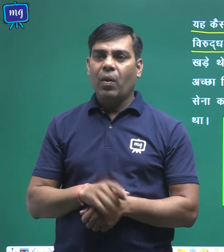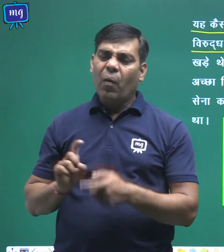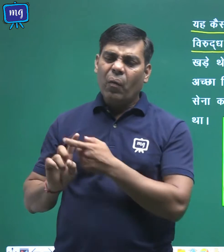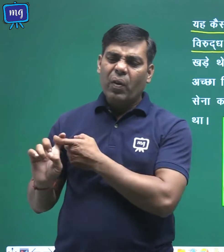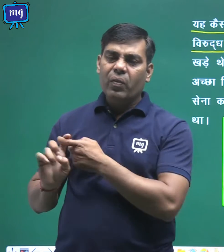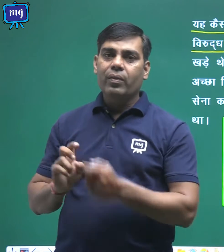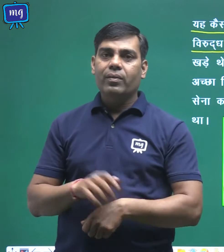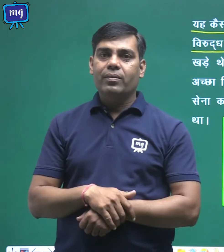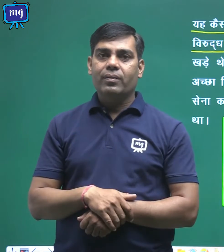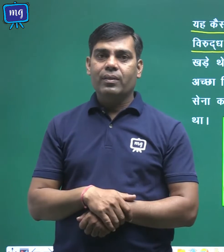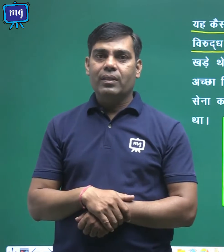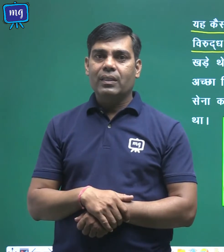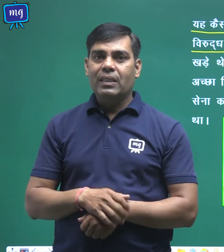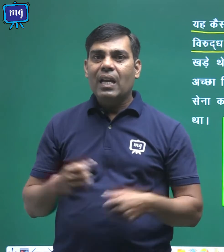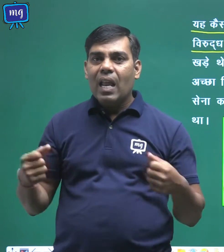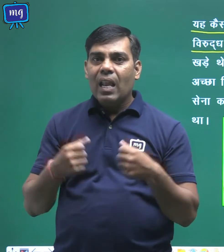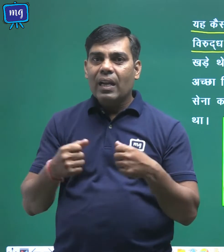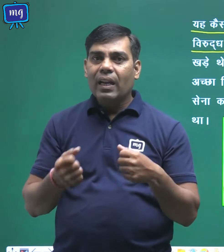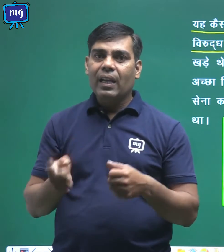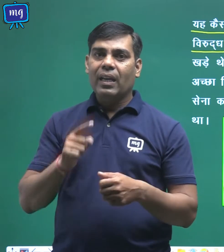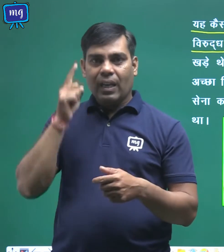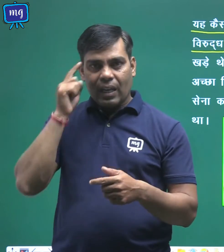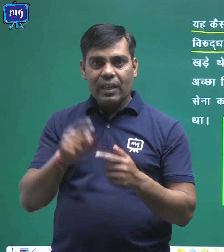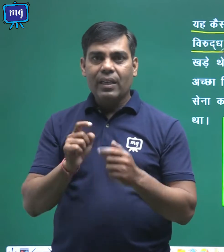विरुद्ध लड़ने के लिए